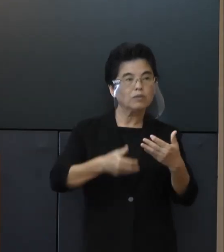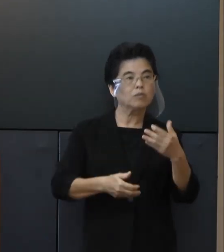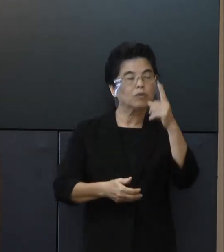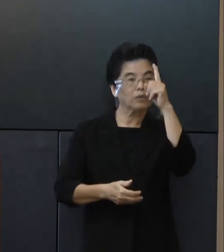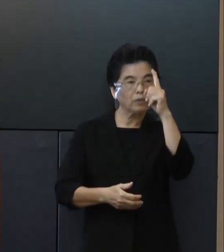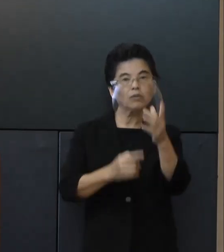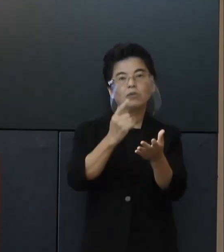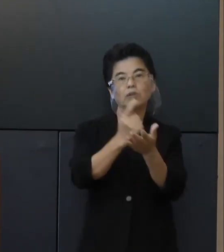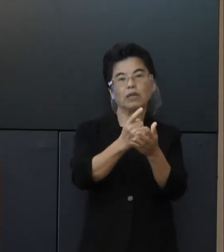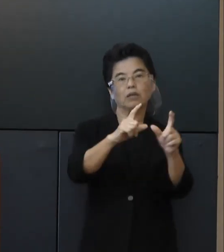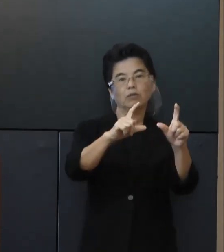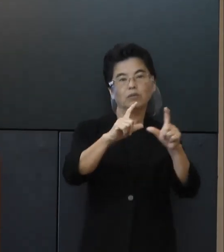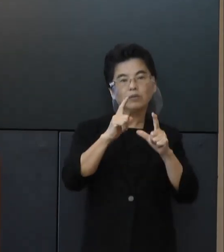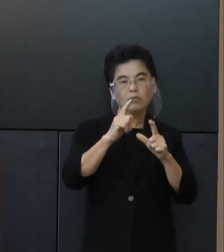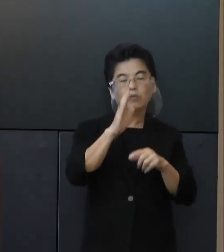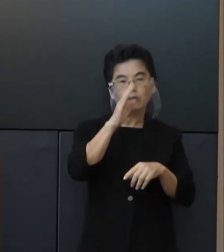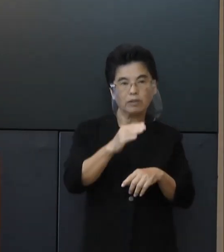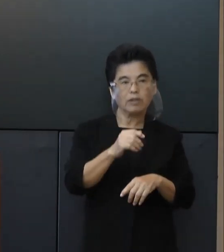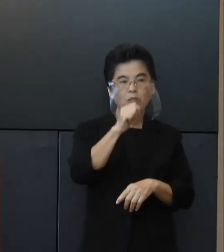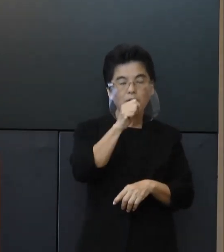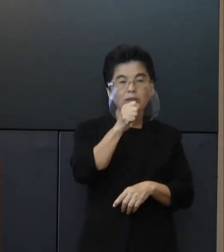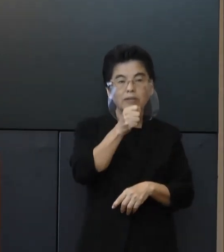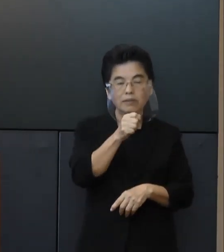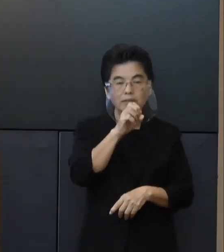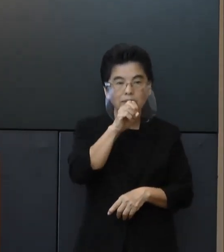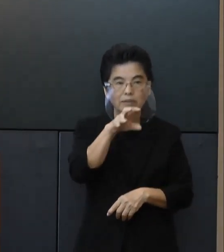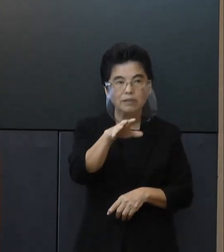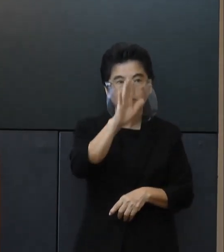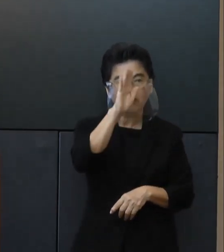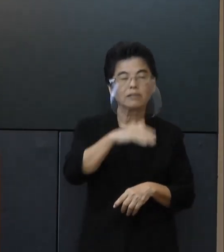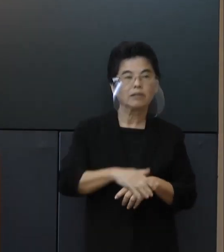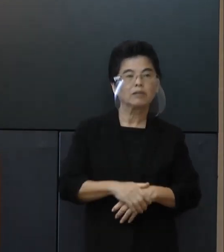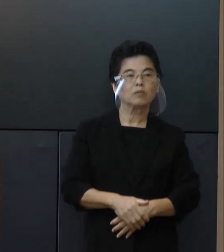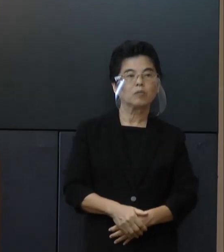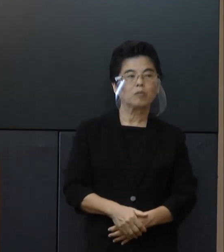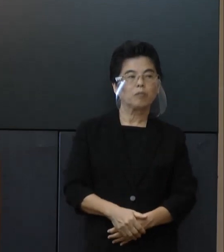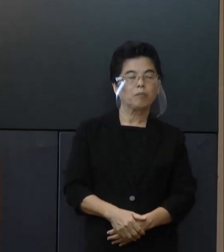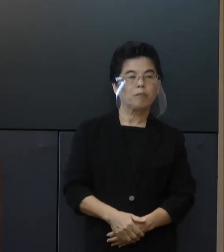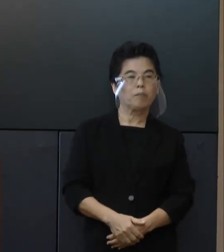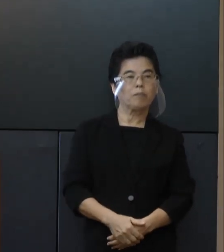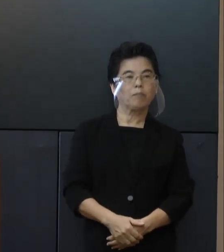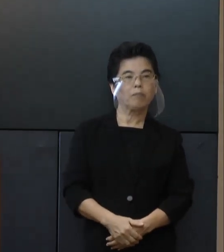一答でよく近づけた形で質問をお願いします。